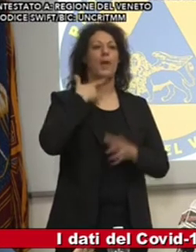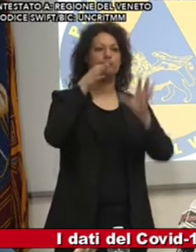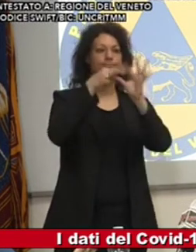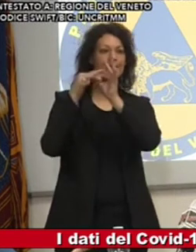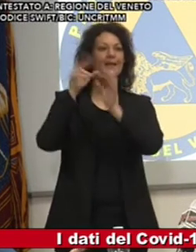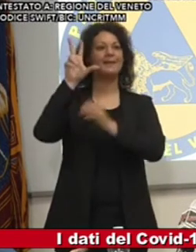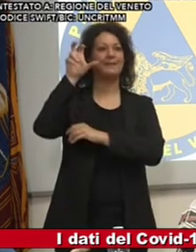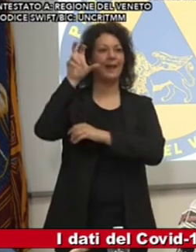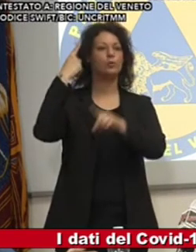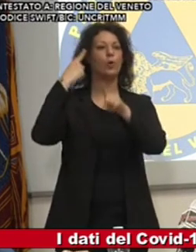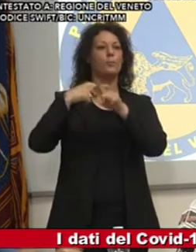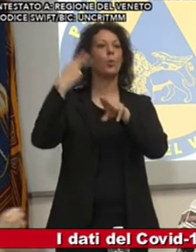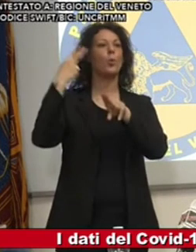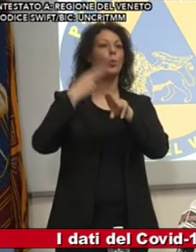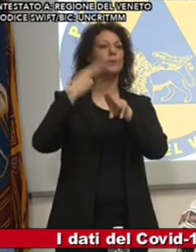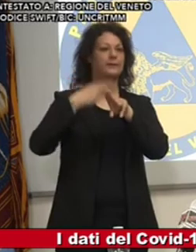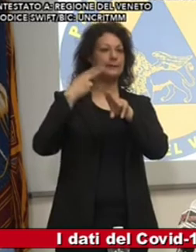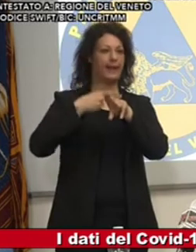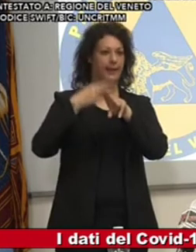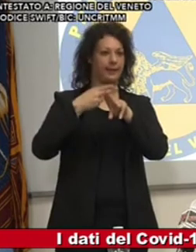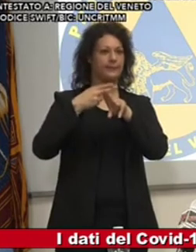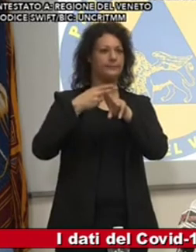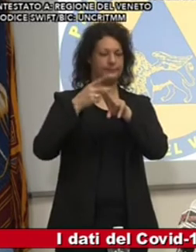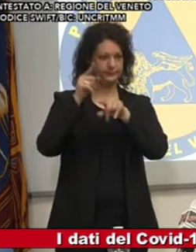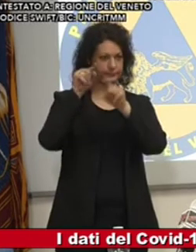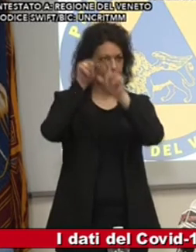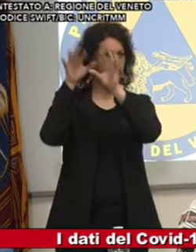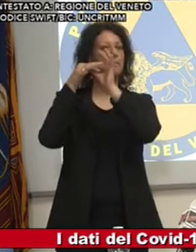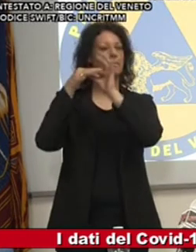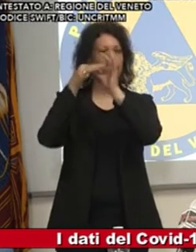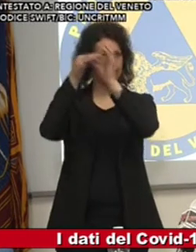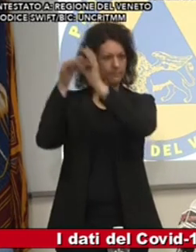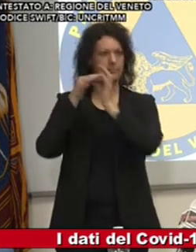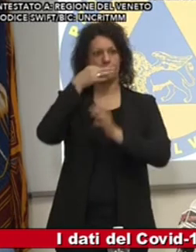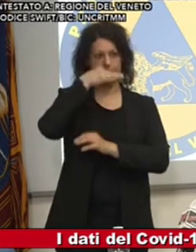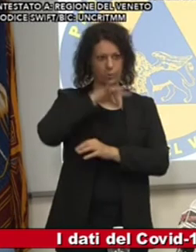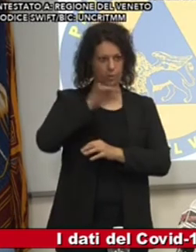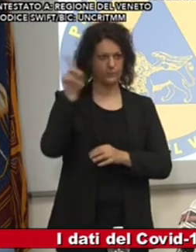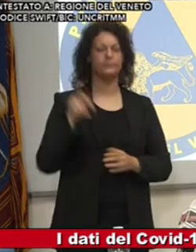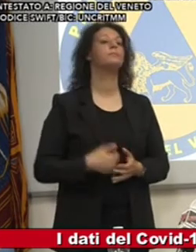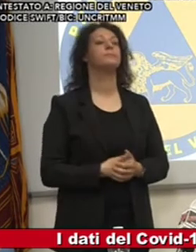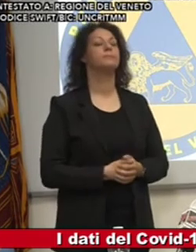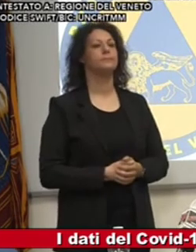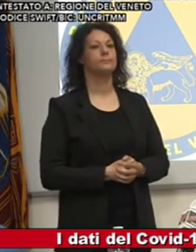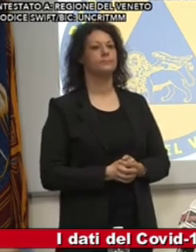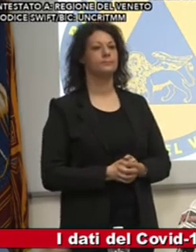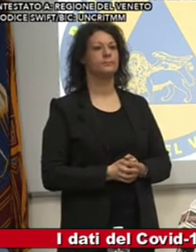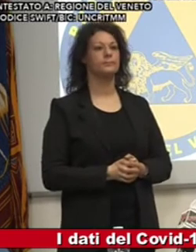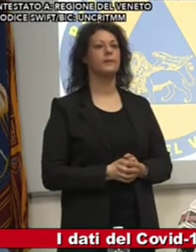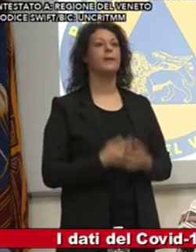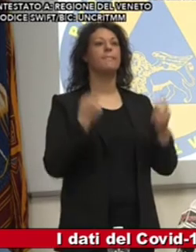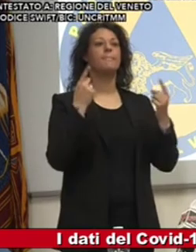sono congiunte che sono possibili utilizzando le mascherine l'eventuale ordinanza allo studio andrebbe a cozzare contro le linee generali